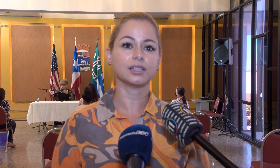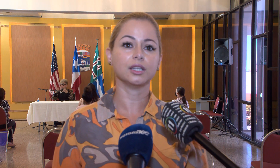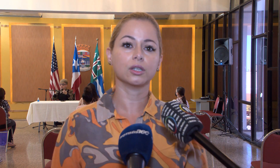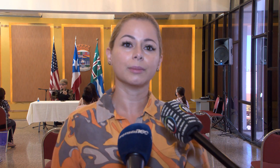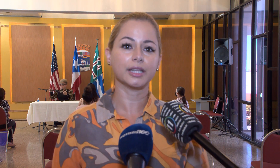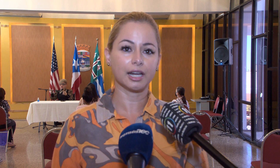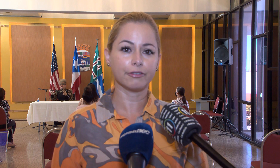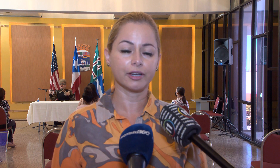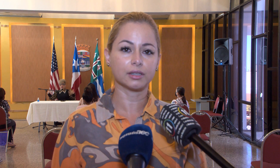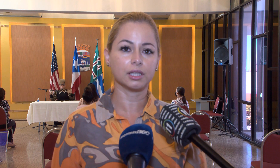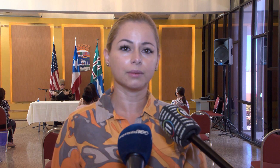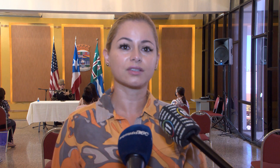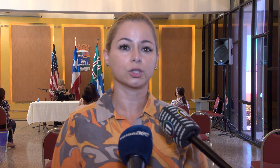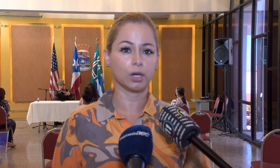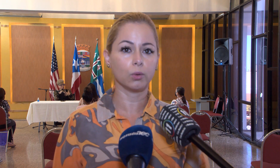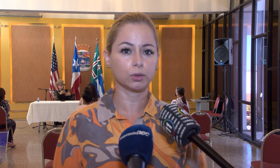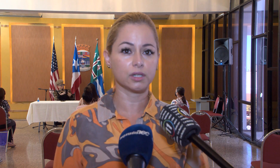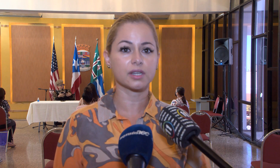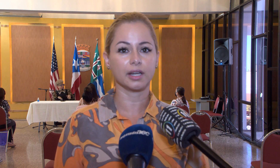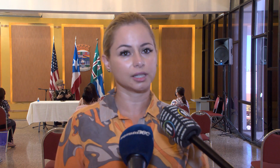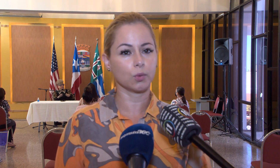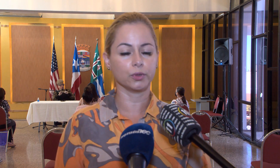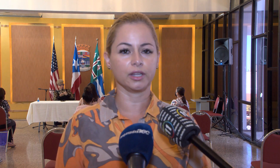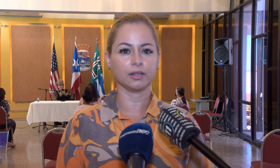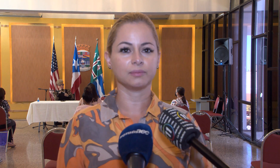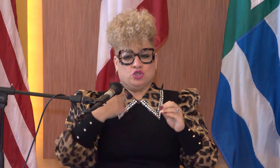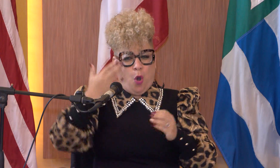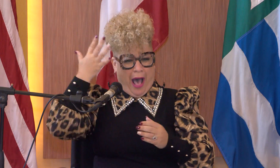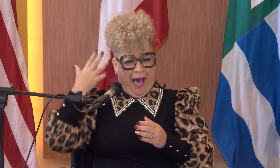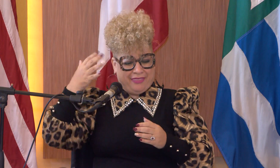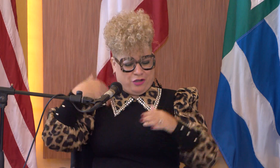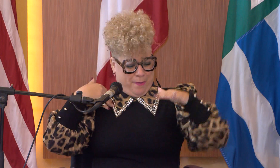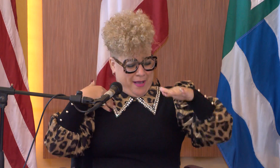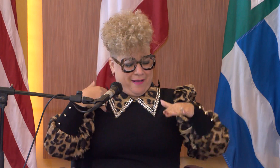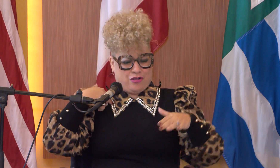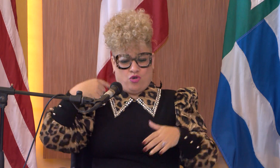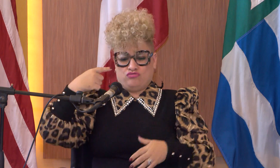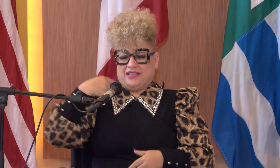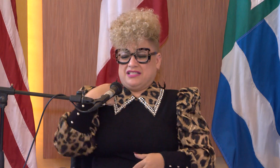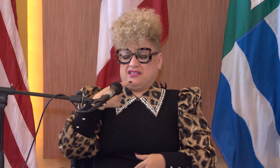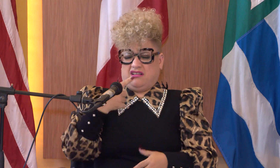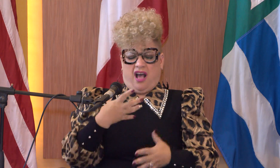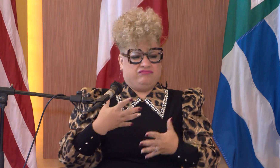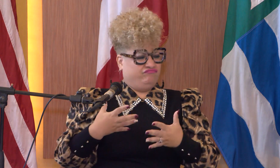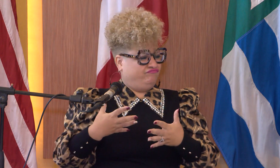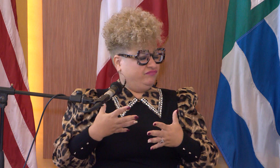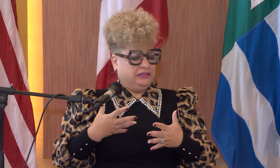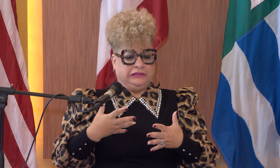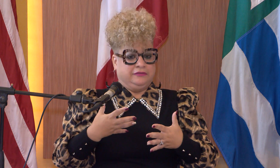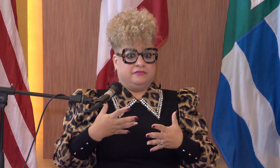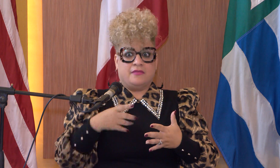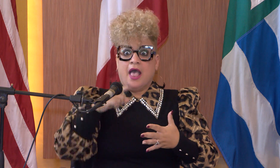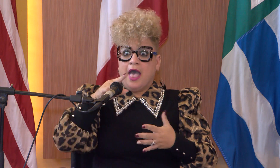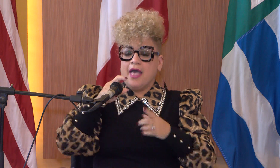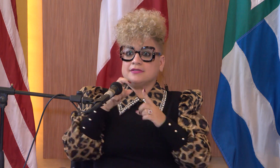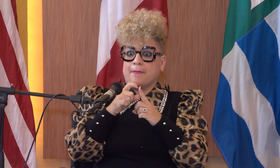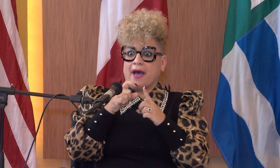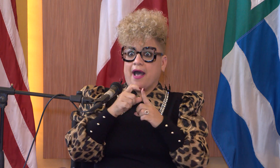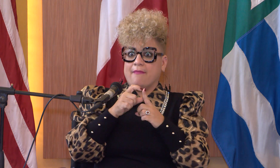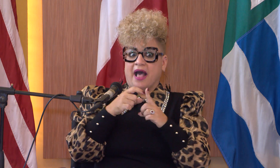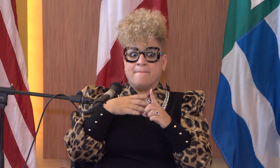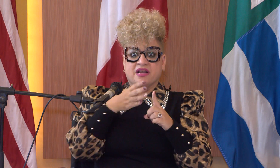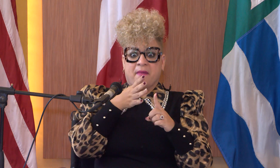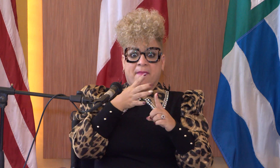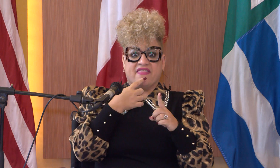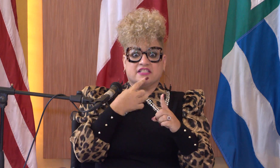puedan ser atendidos de manera efectiva, haciéndole justicia a esta comunidad. La actividad contó con la participación de la profesora Yamilet Luciano,